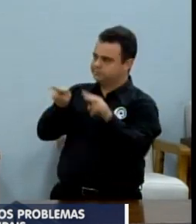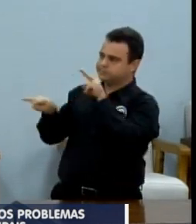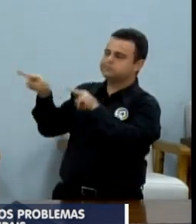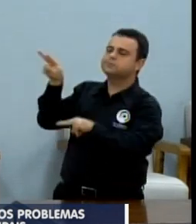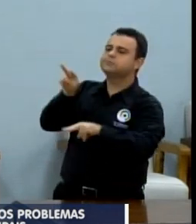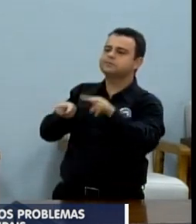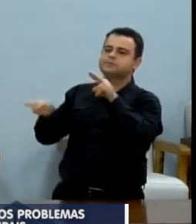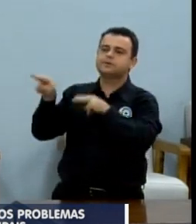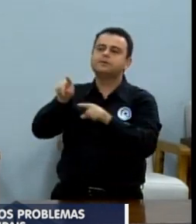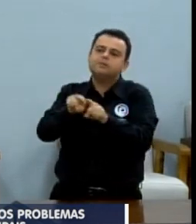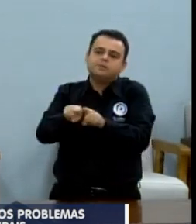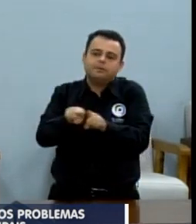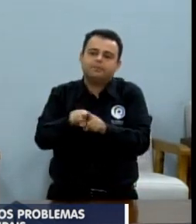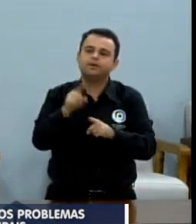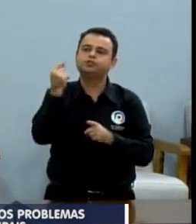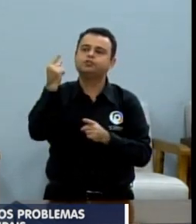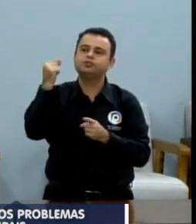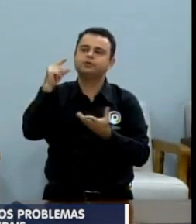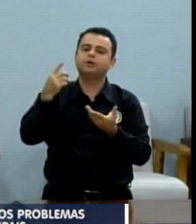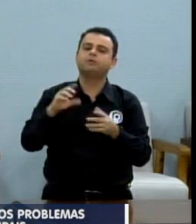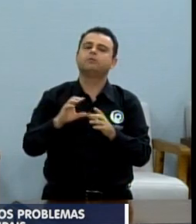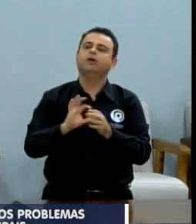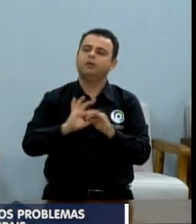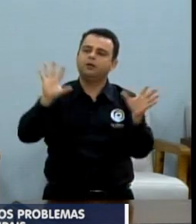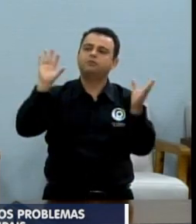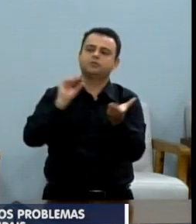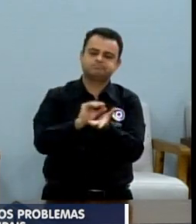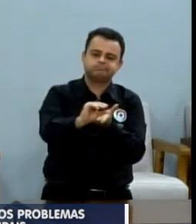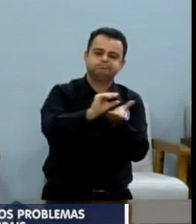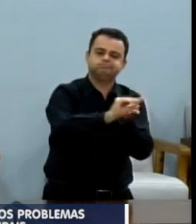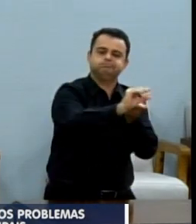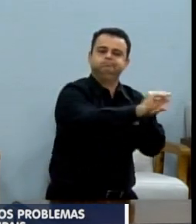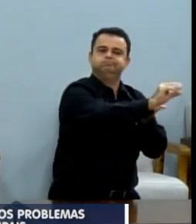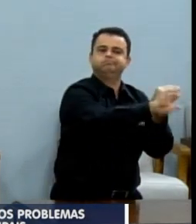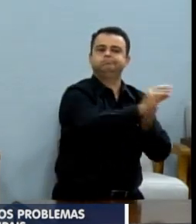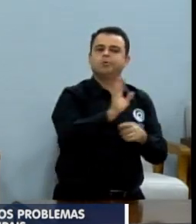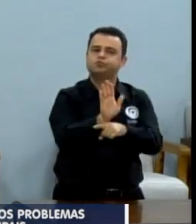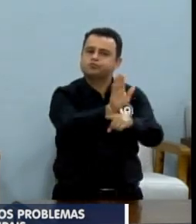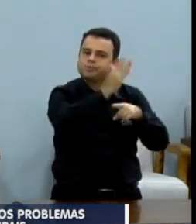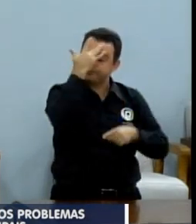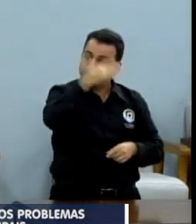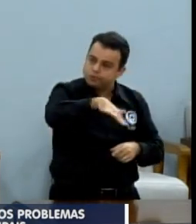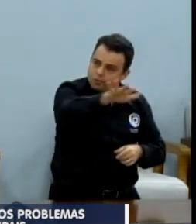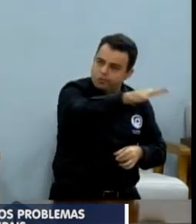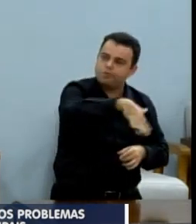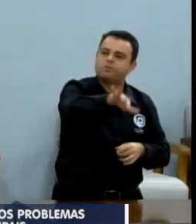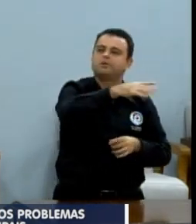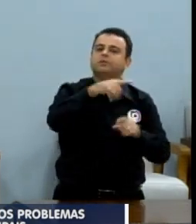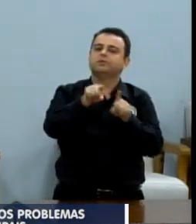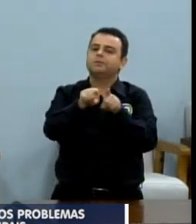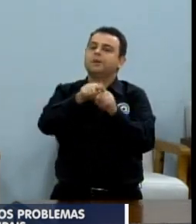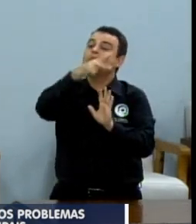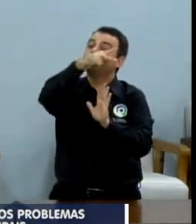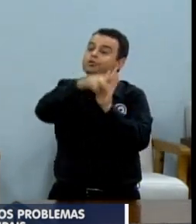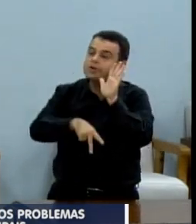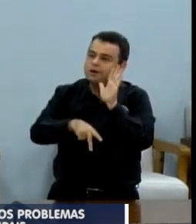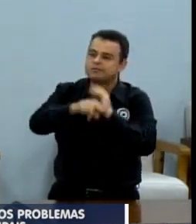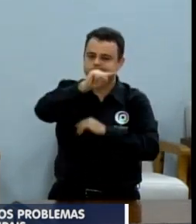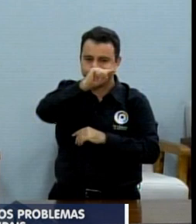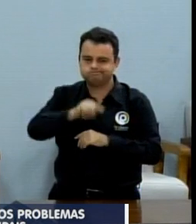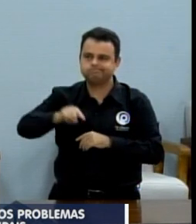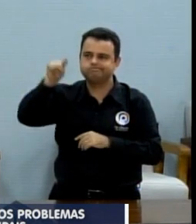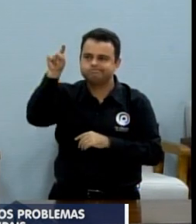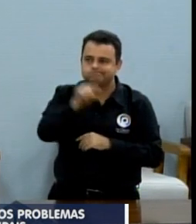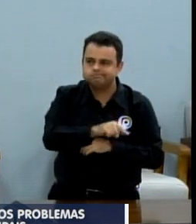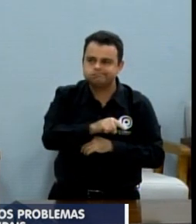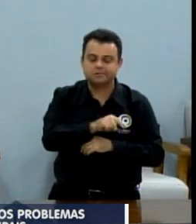emendas orçamento incluir o povo mais simples no orçamento e aprovar uma Emenda e agora derrubar o veto de uma Emenda que garante